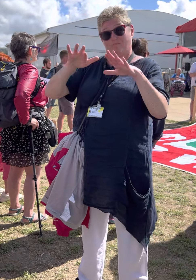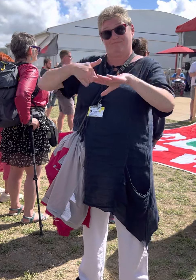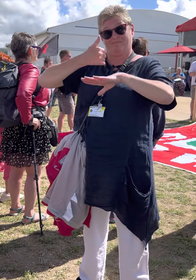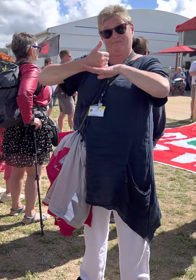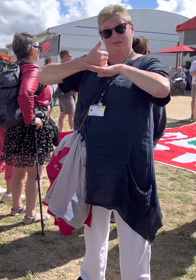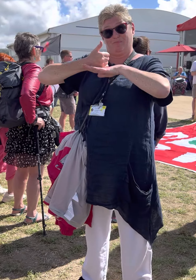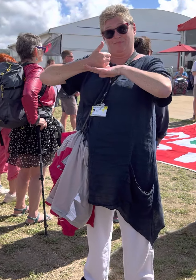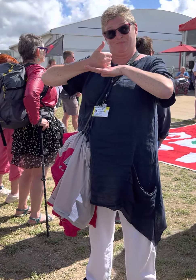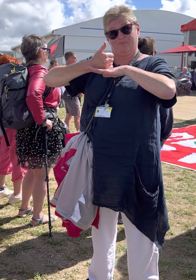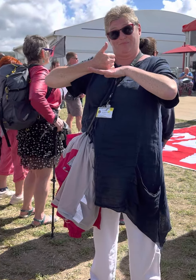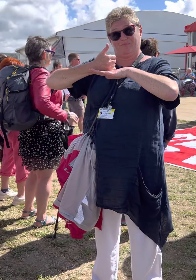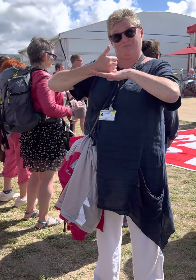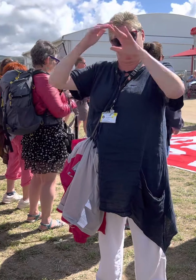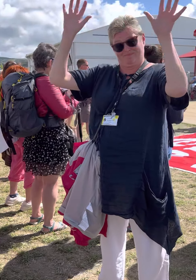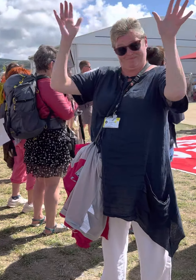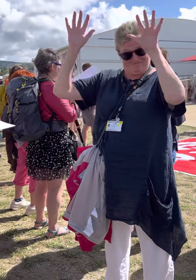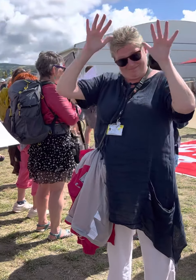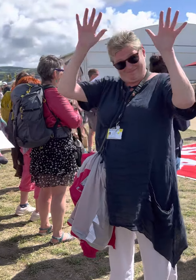ein sefydlu.